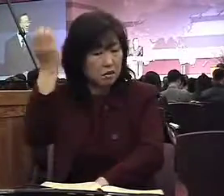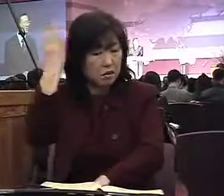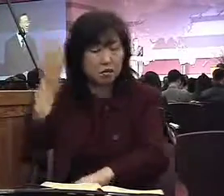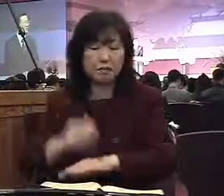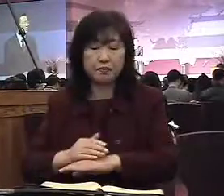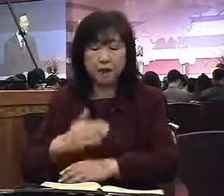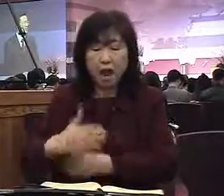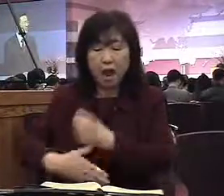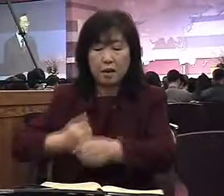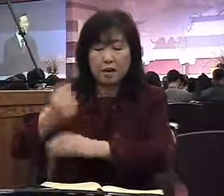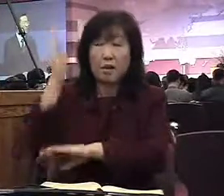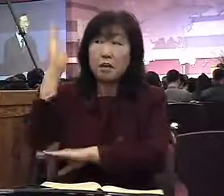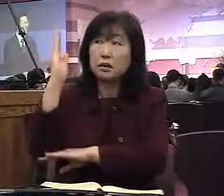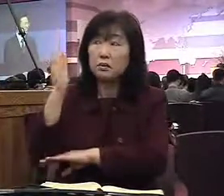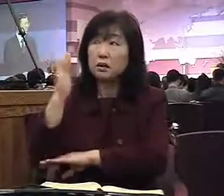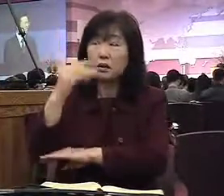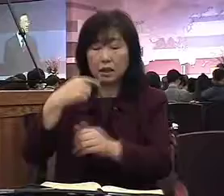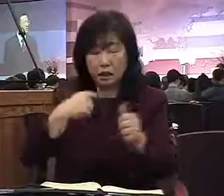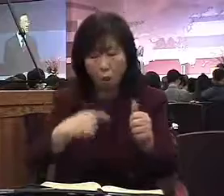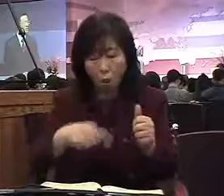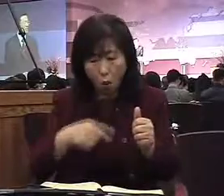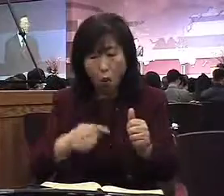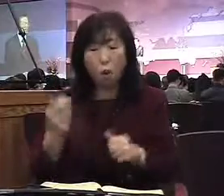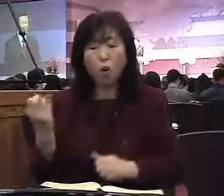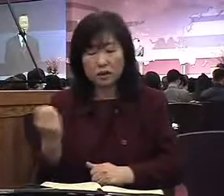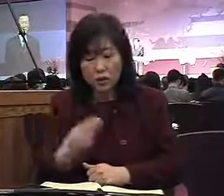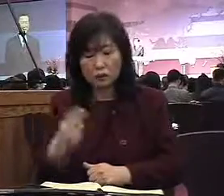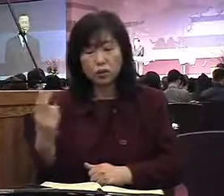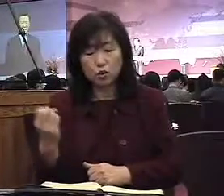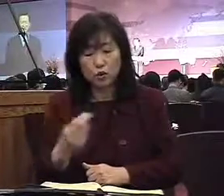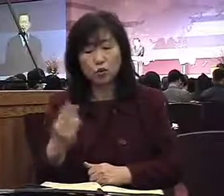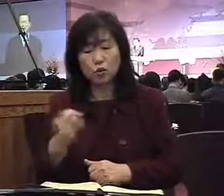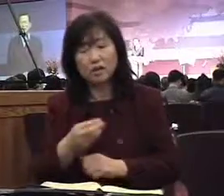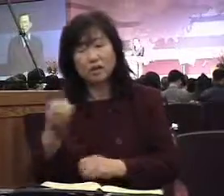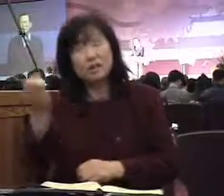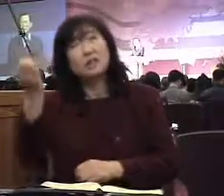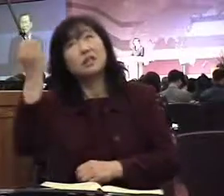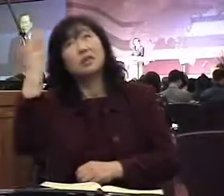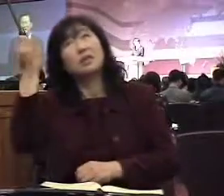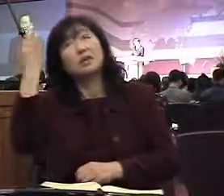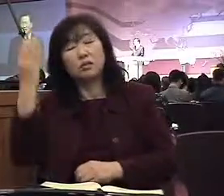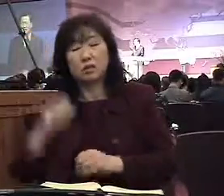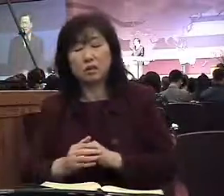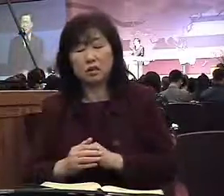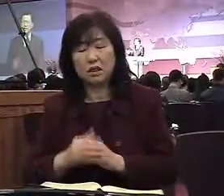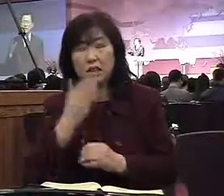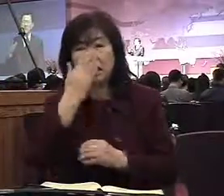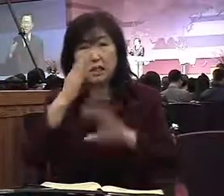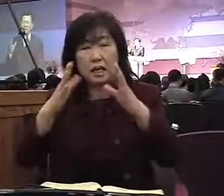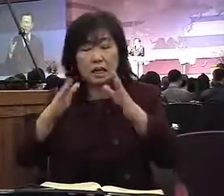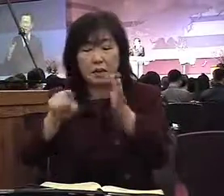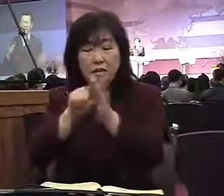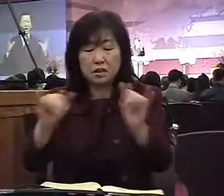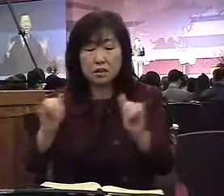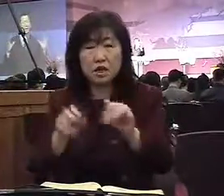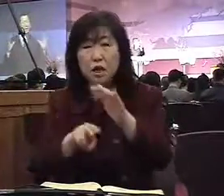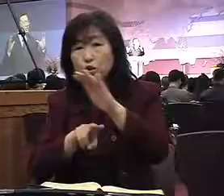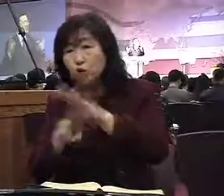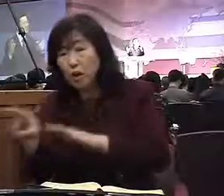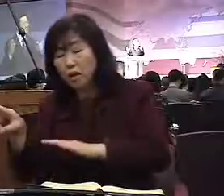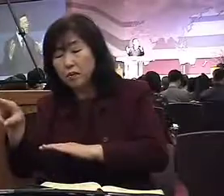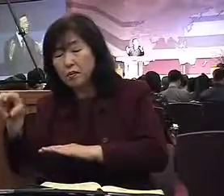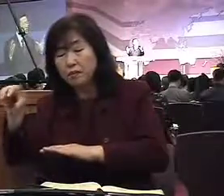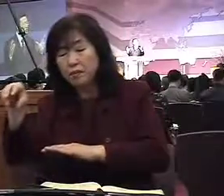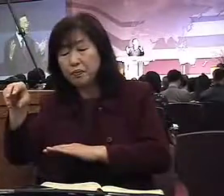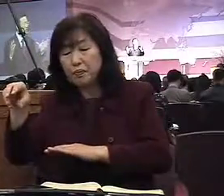하나님의 말씀과 주신 그 교훈을 자주 우리가 잊어버립니다. 여러분 이스라엘 백성들이 출애굽하여